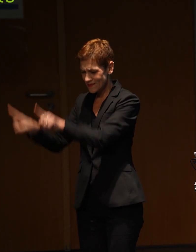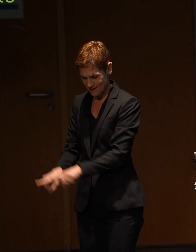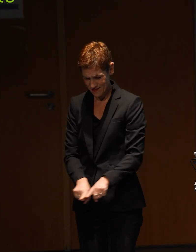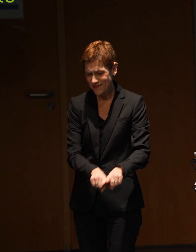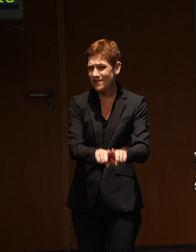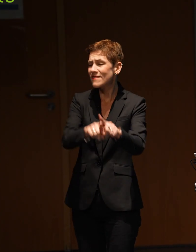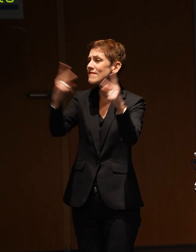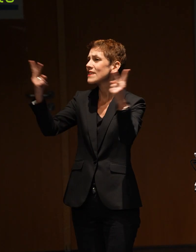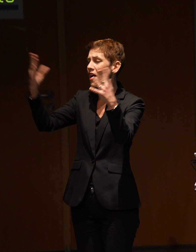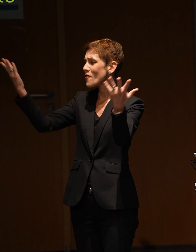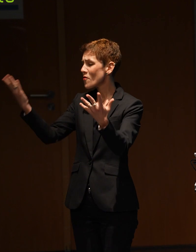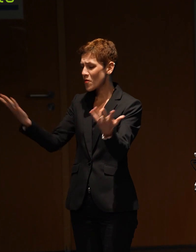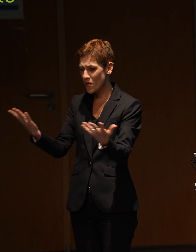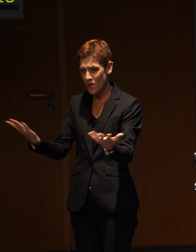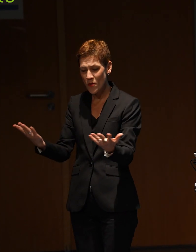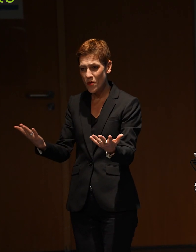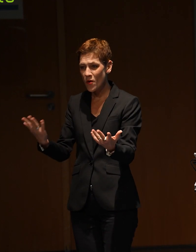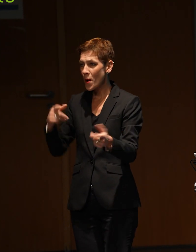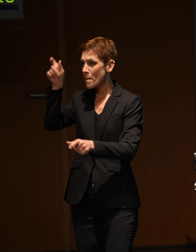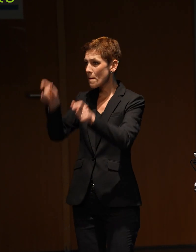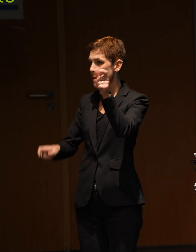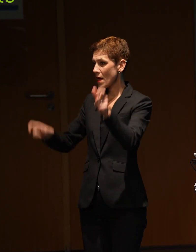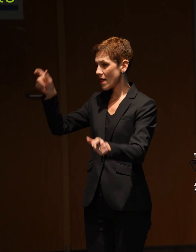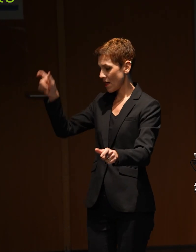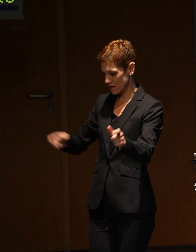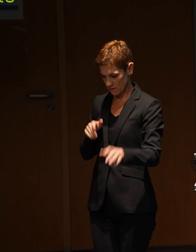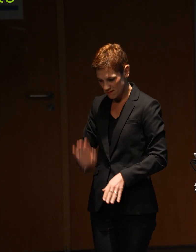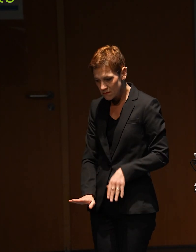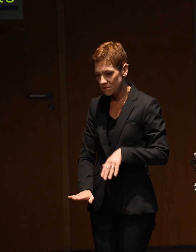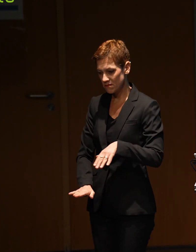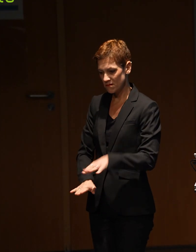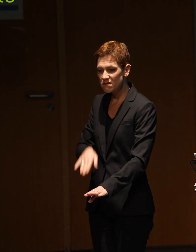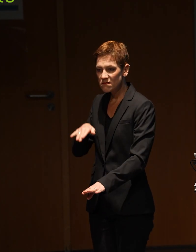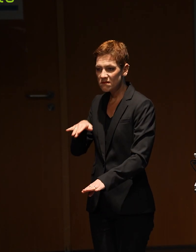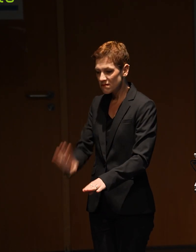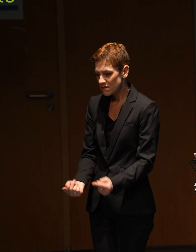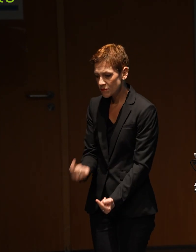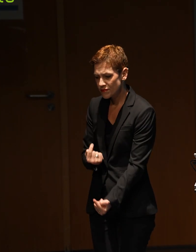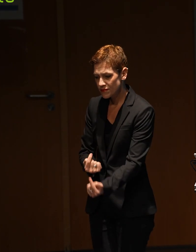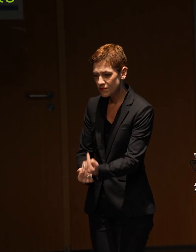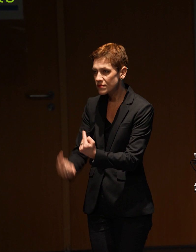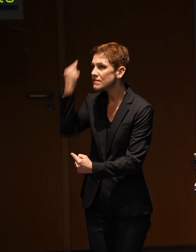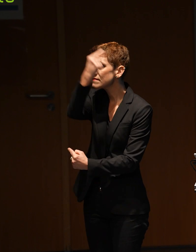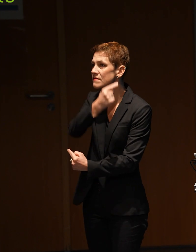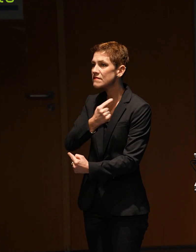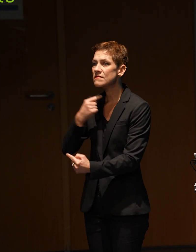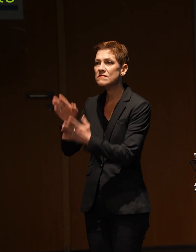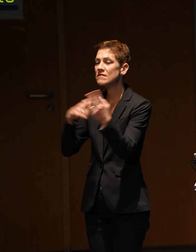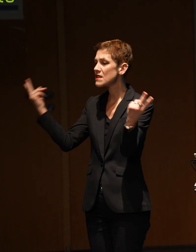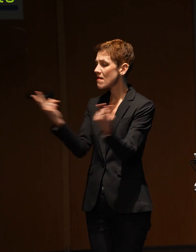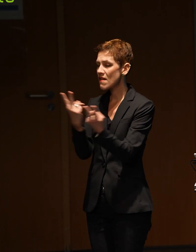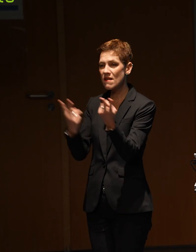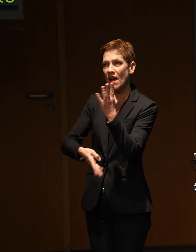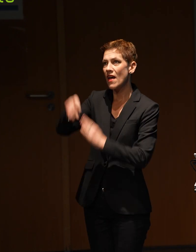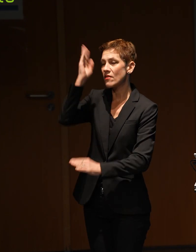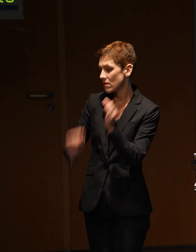Zonen, wächst unter Schwarzen wie unter Weißen, der Canuck im Norden, der Tuckahoe im Süden, Kongressabgeordneter,